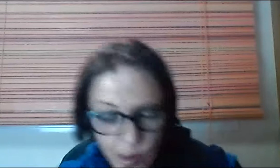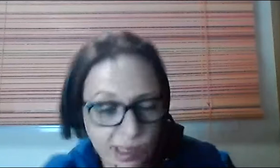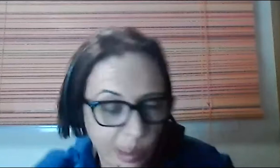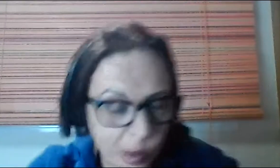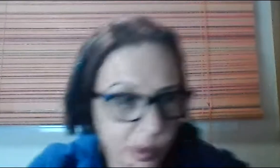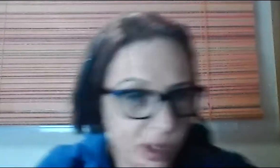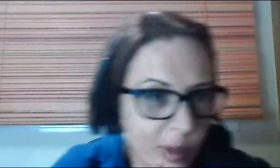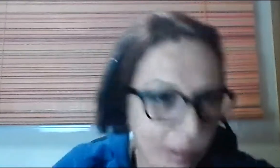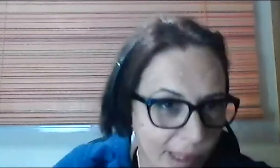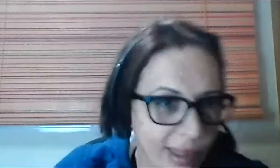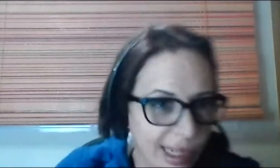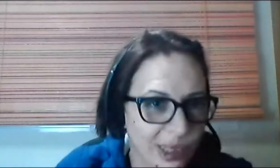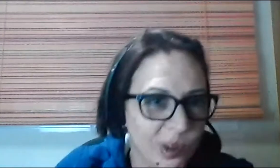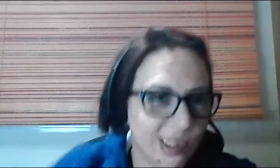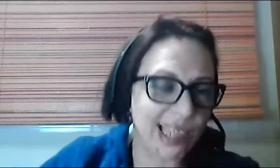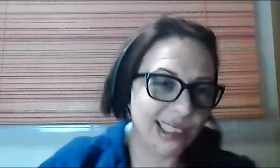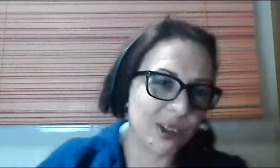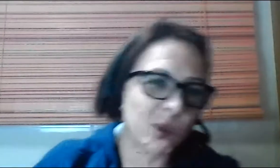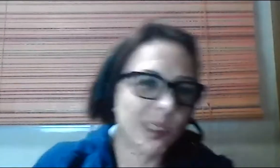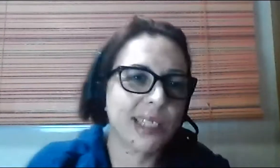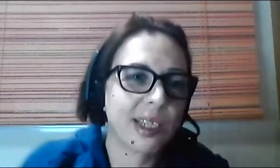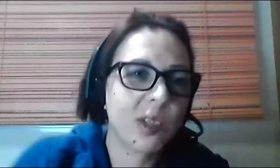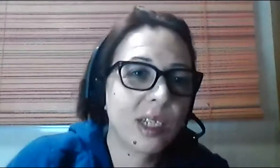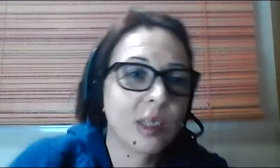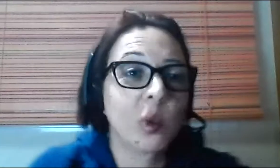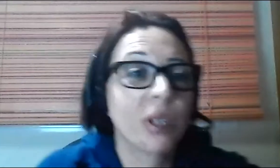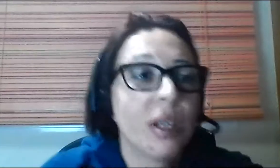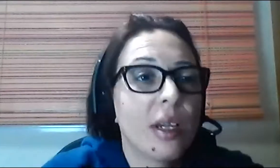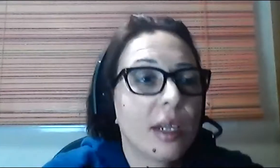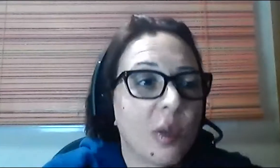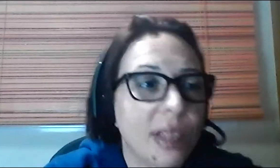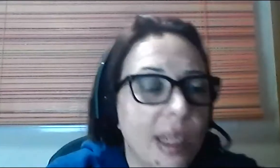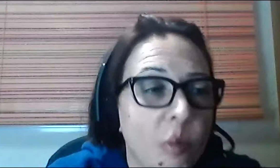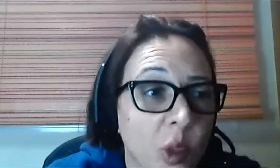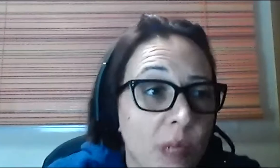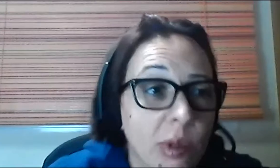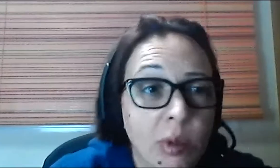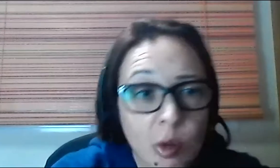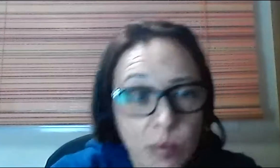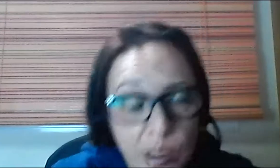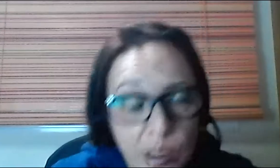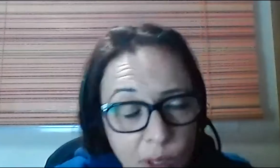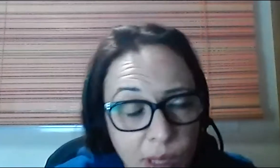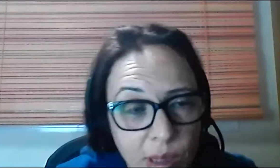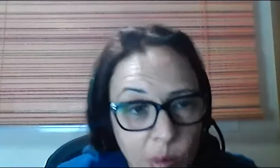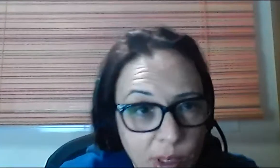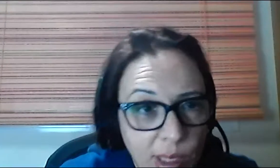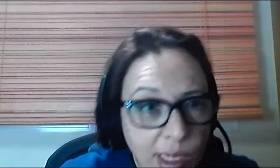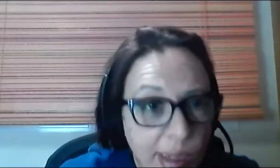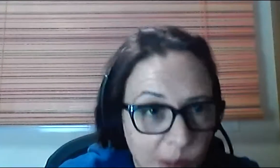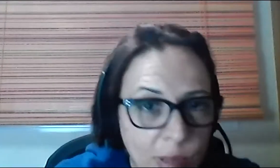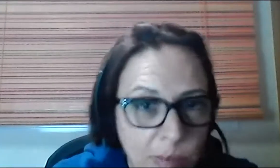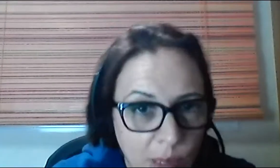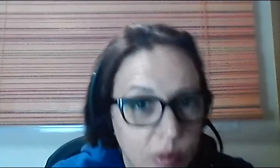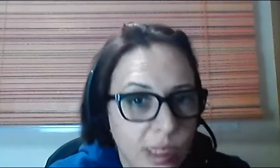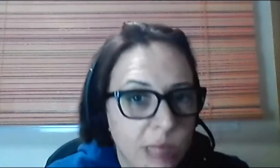Hay una parte de opinión personal y una parte de las conclusiones que extraje de los artículos. Creo que tiene mucho que ver con el acompañamiento que hacemos en el